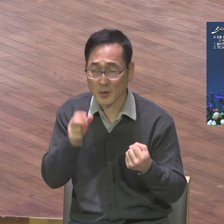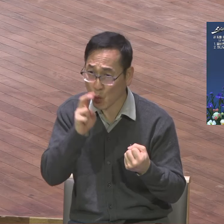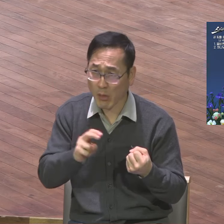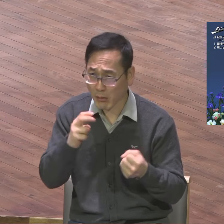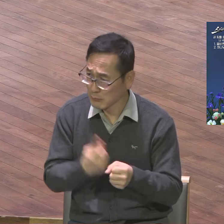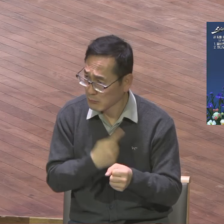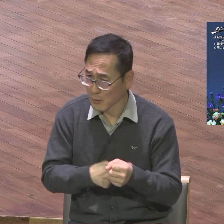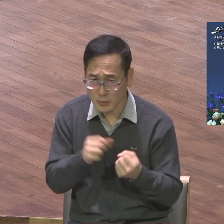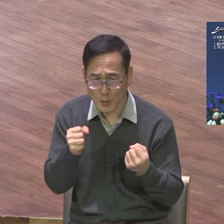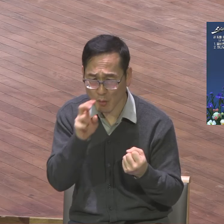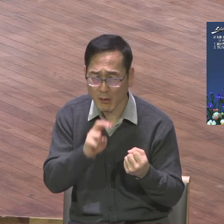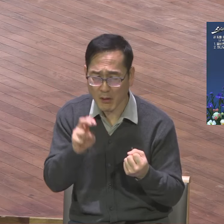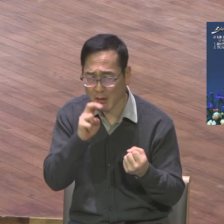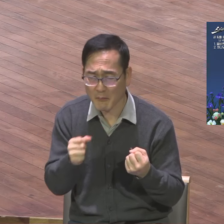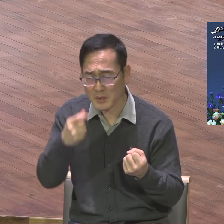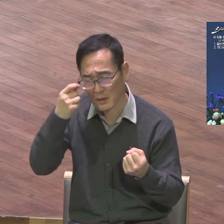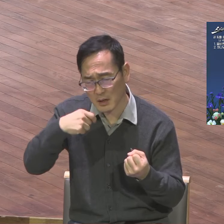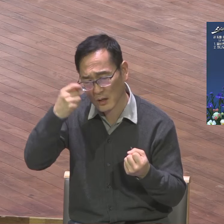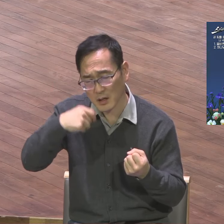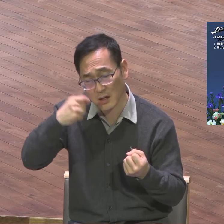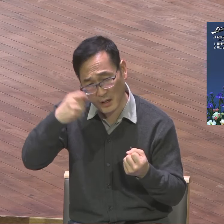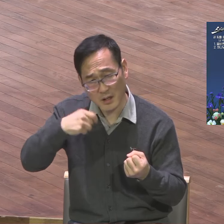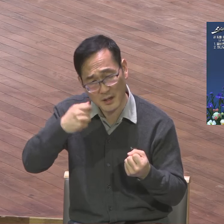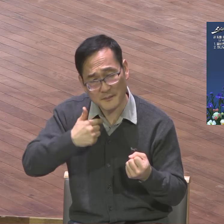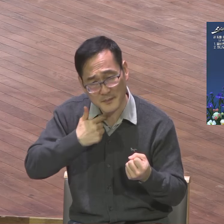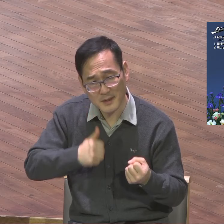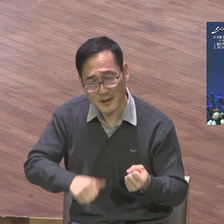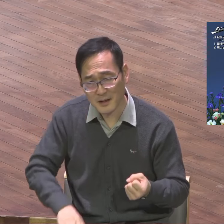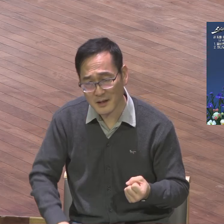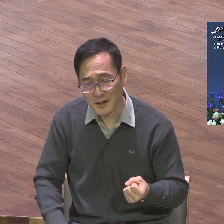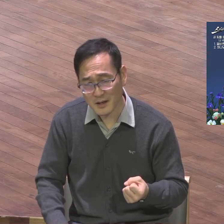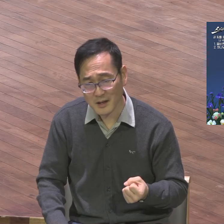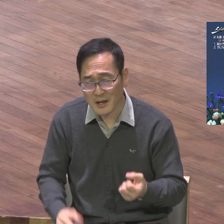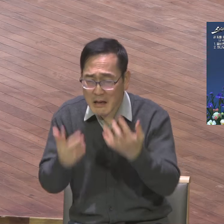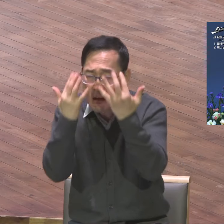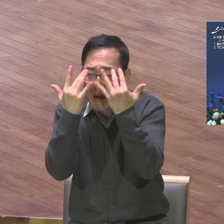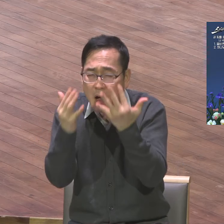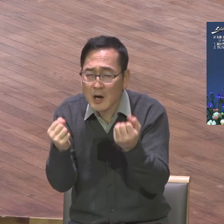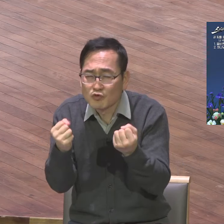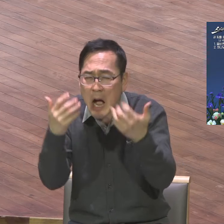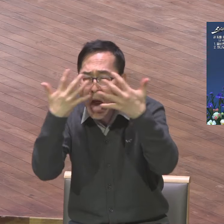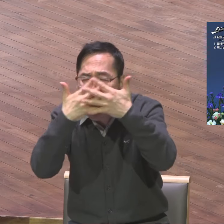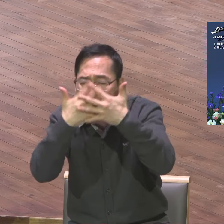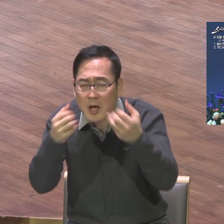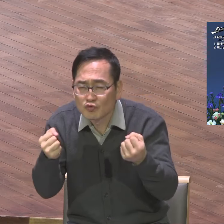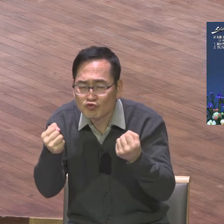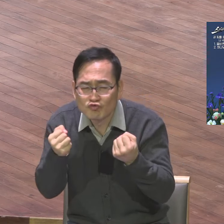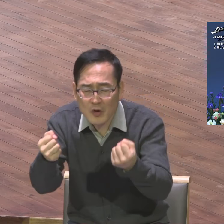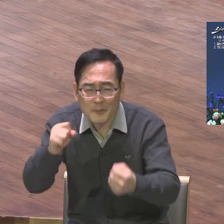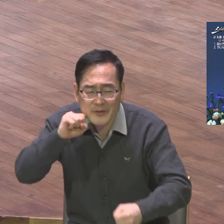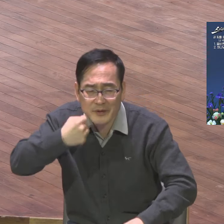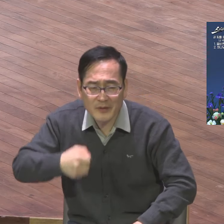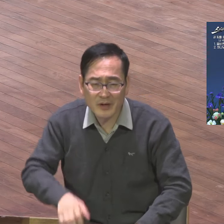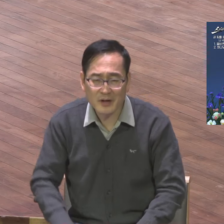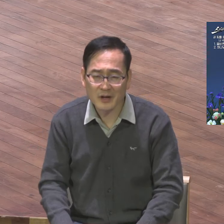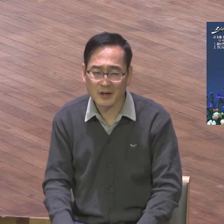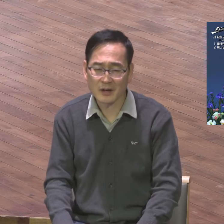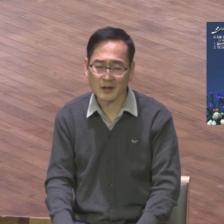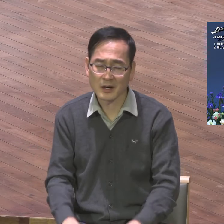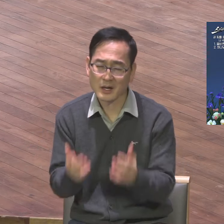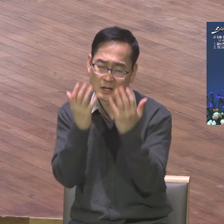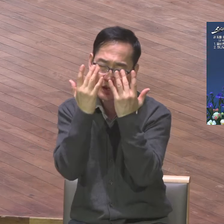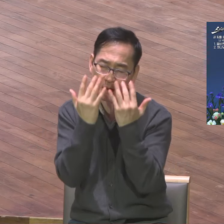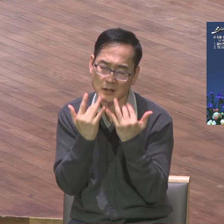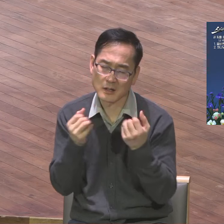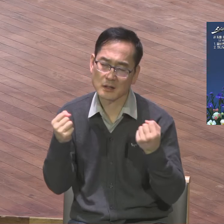모르겠어요. 그걸 반복해서 계속 부르면 눈물이 흘러서 운전을 못하겠어. 왜 날 사랑합니까? 나 아무것도